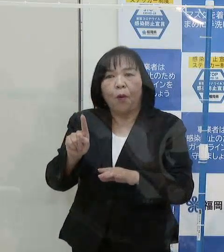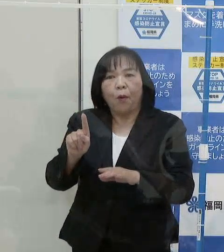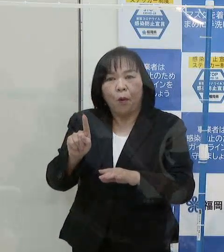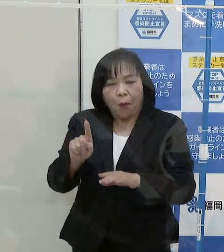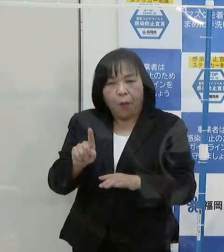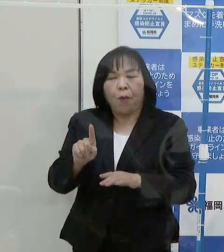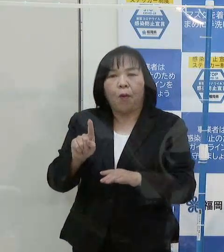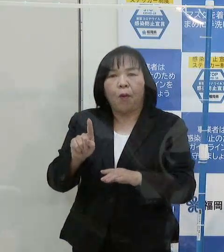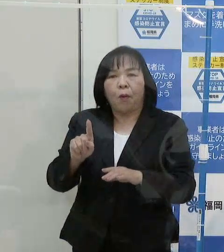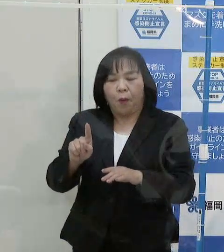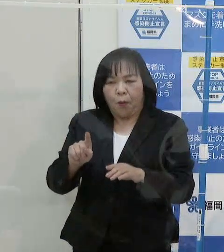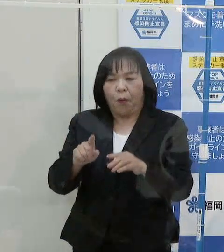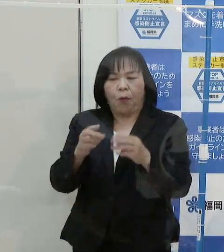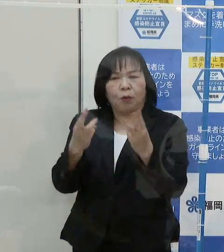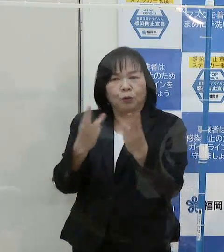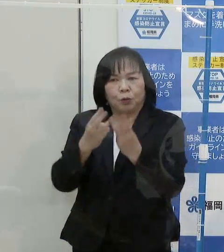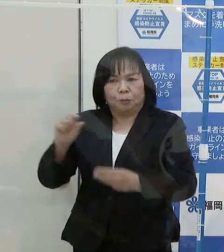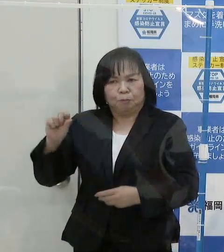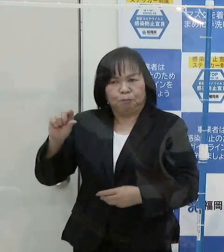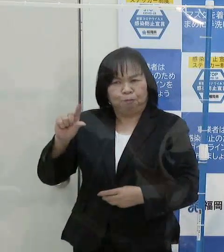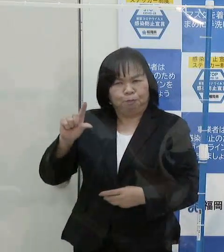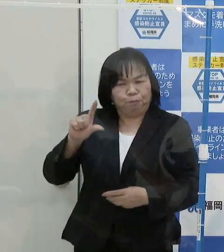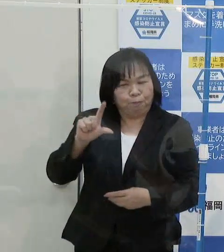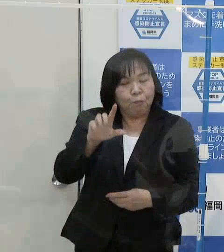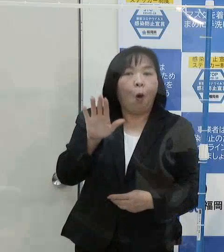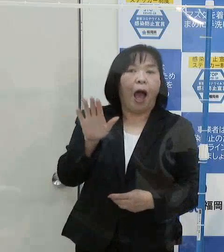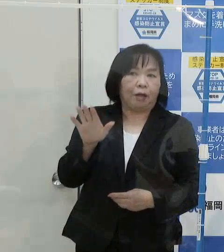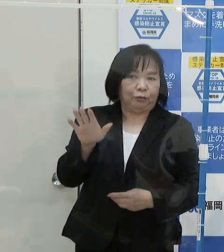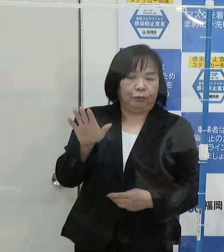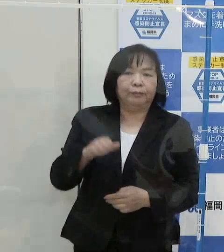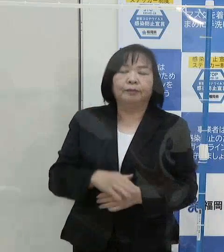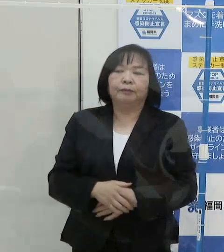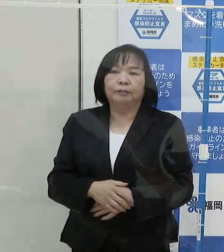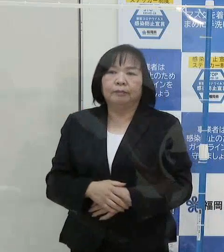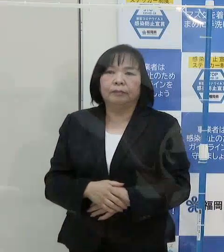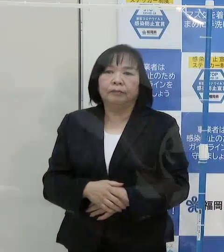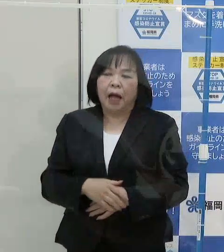半のところでの数字も出てきているところであります。また